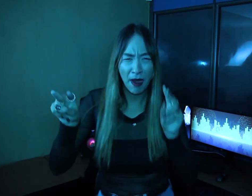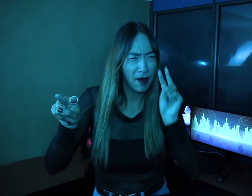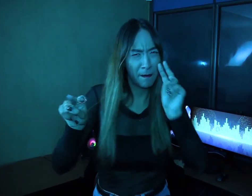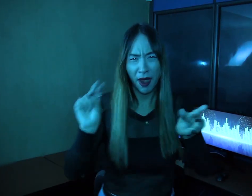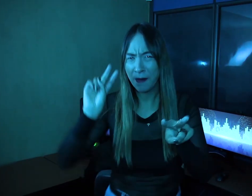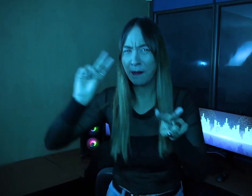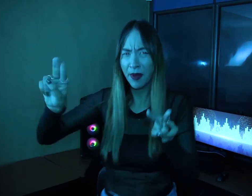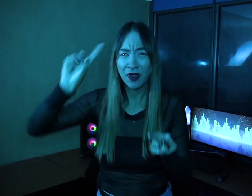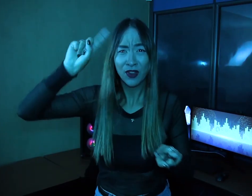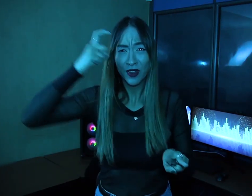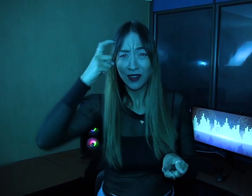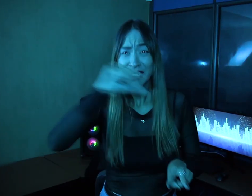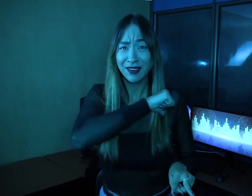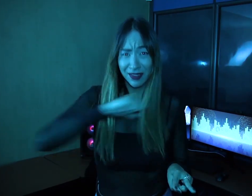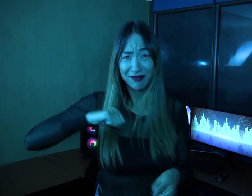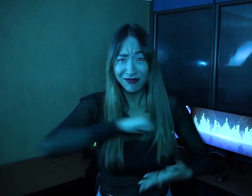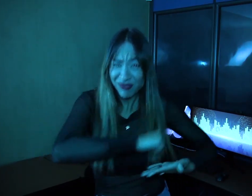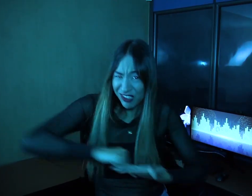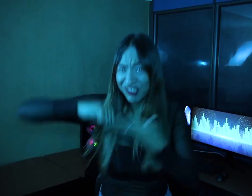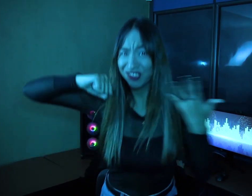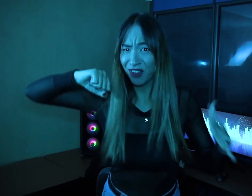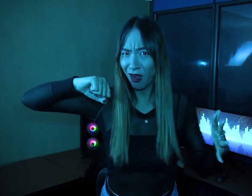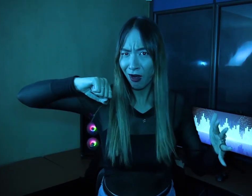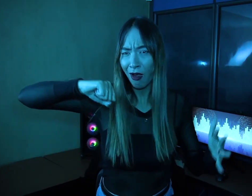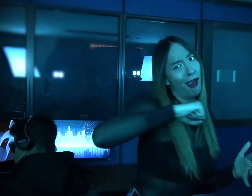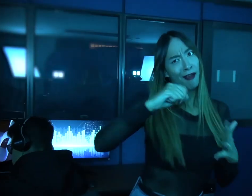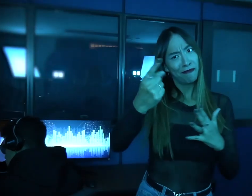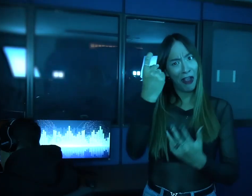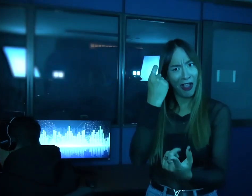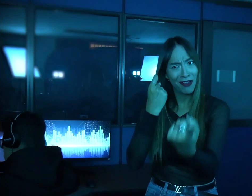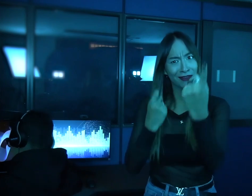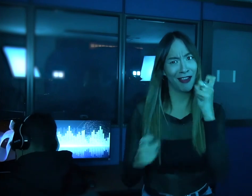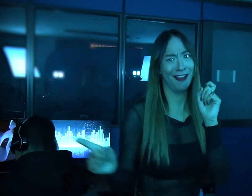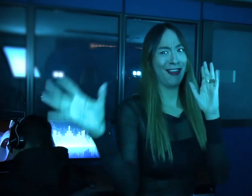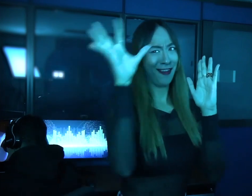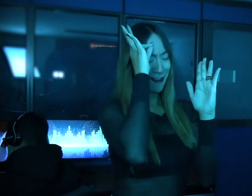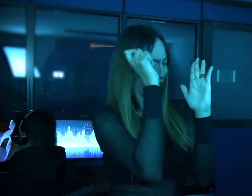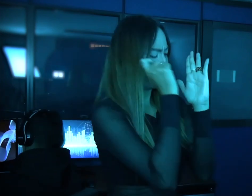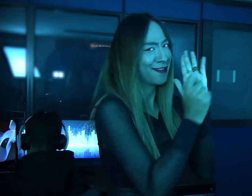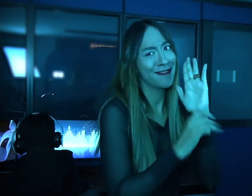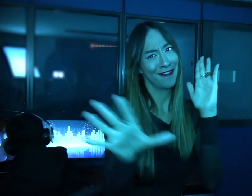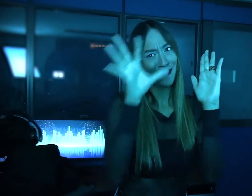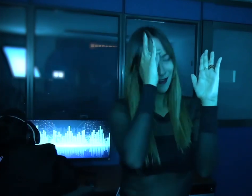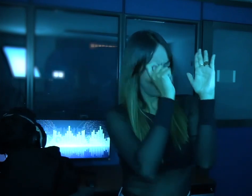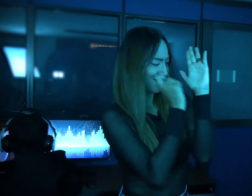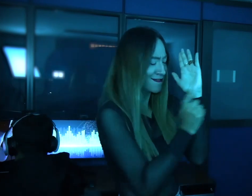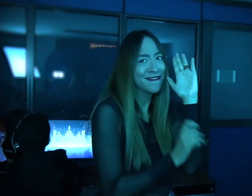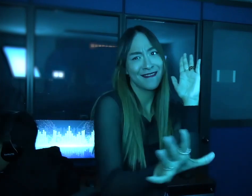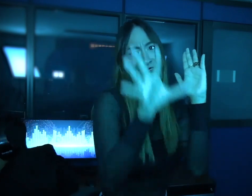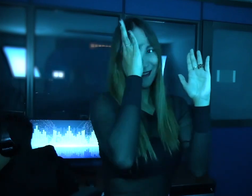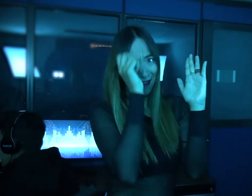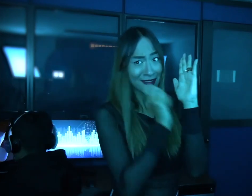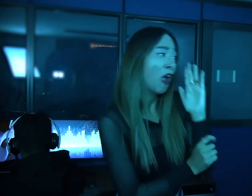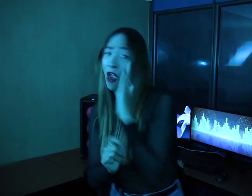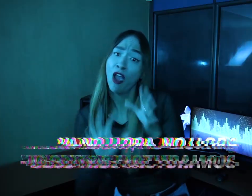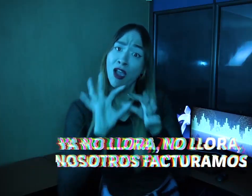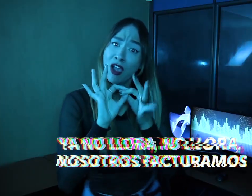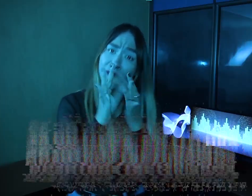Veo que al gobierno y a los privados les sigue faltando. En garantía de derechos mucho se falta y las vamos